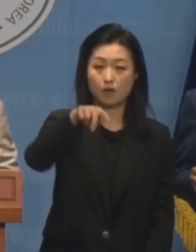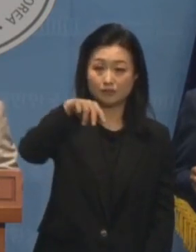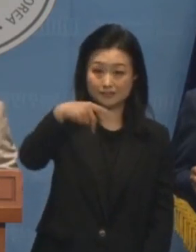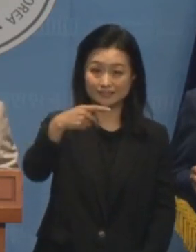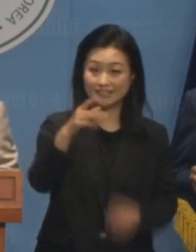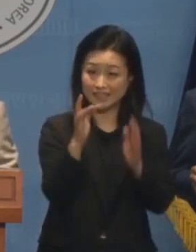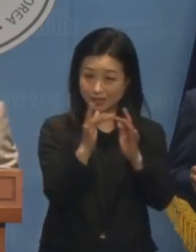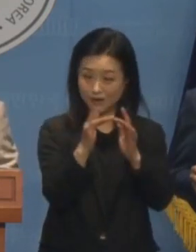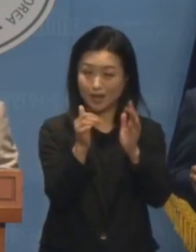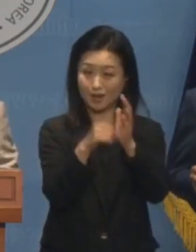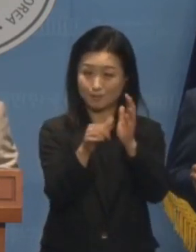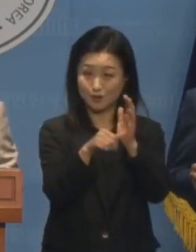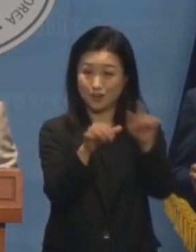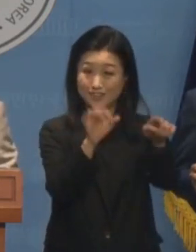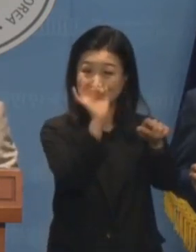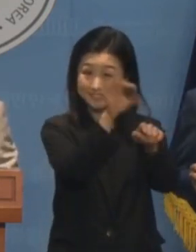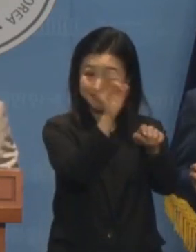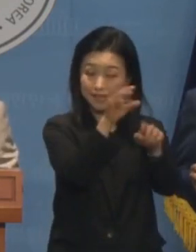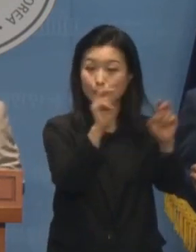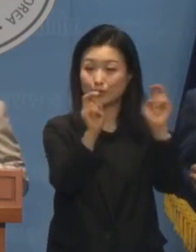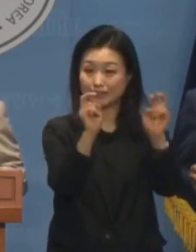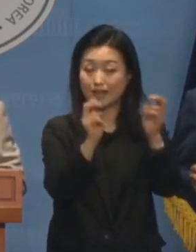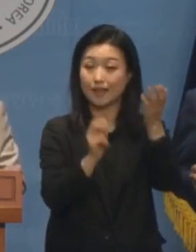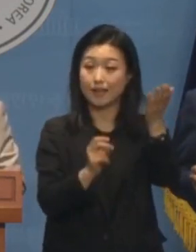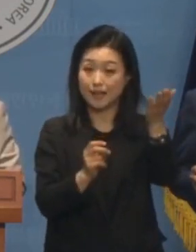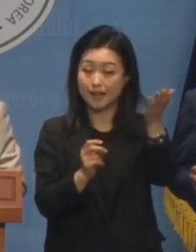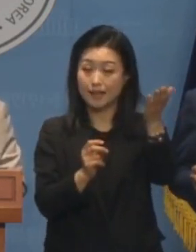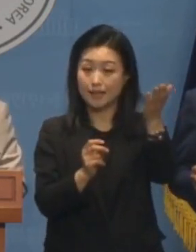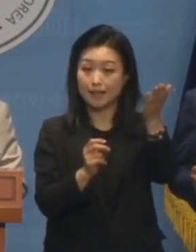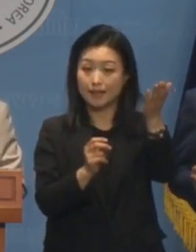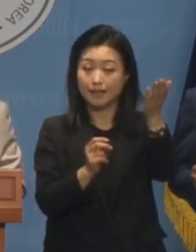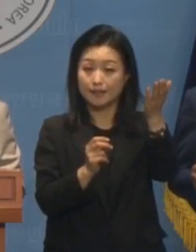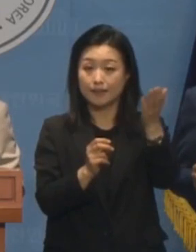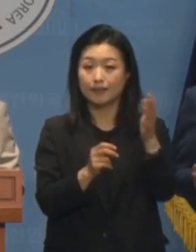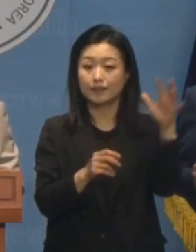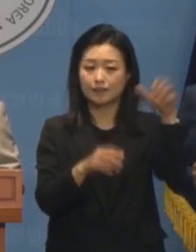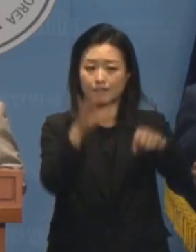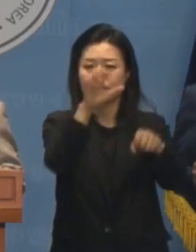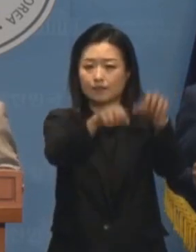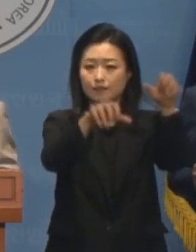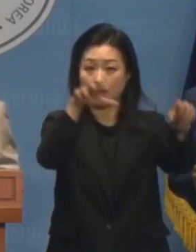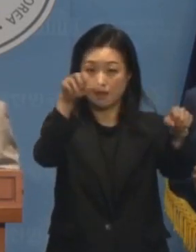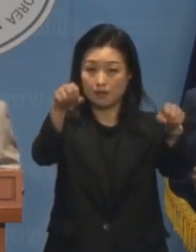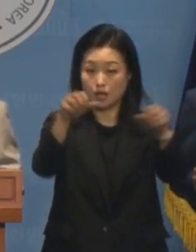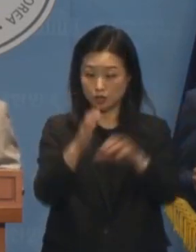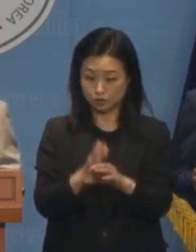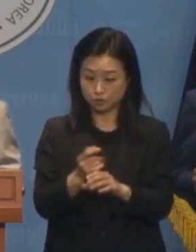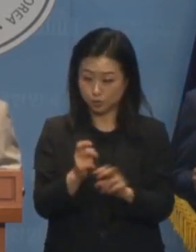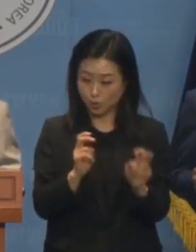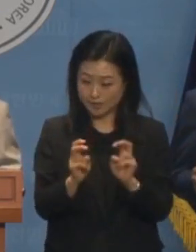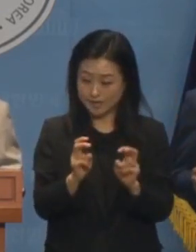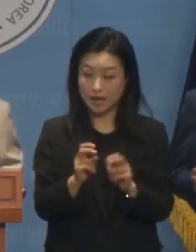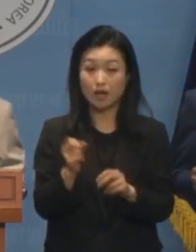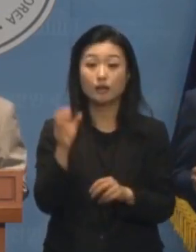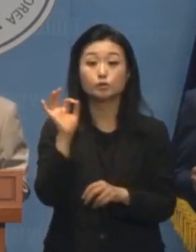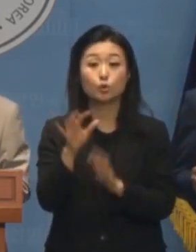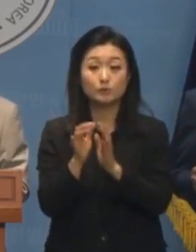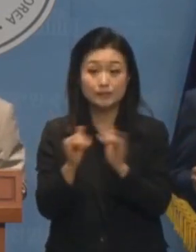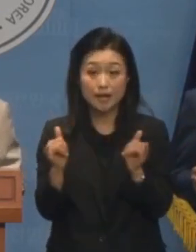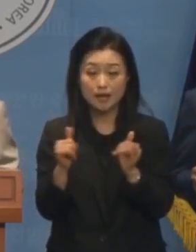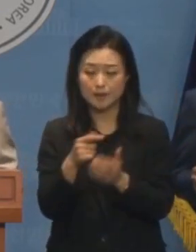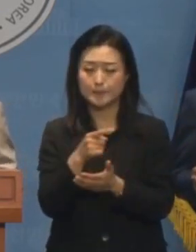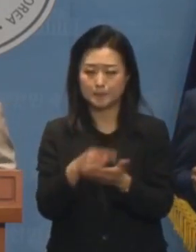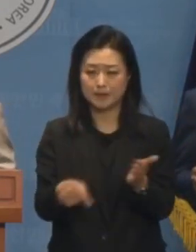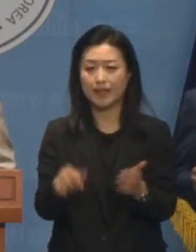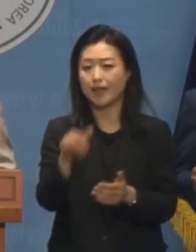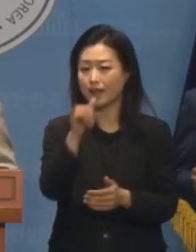속에 소수의 온라인 플랫폼 기업들의 시장을 지배하면서 중소상공인과 소비자들에게 막대한 피해를